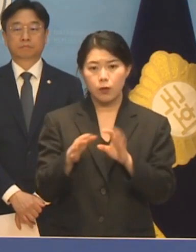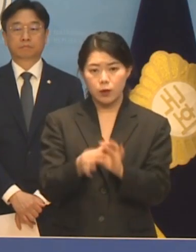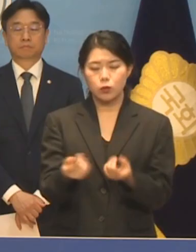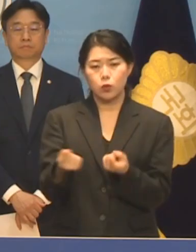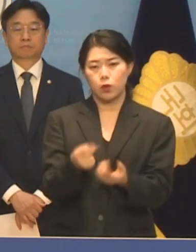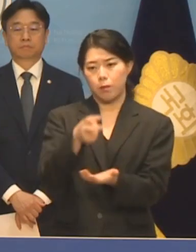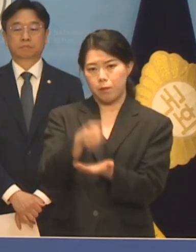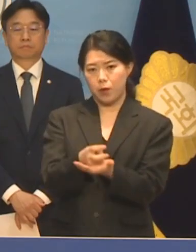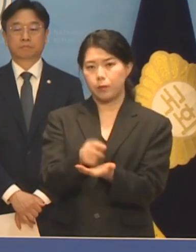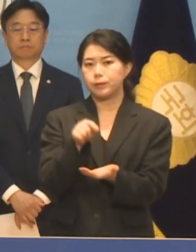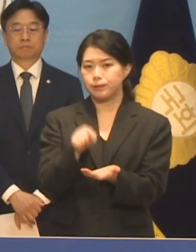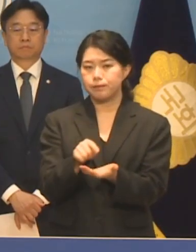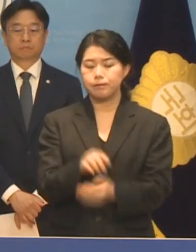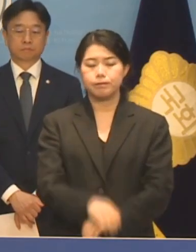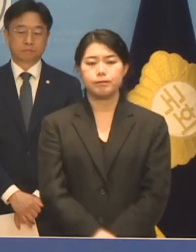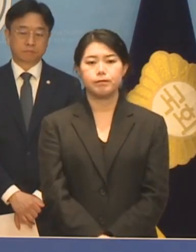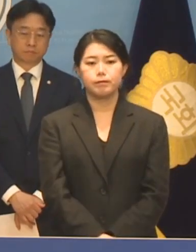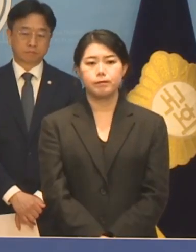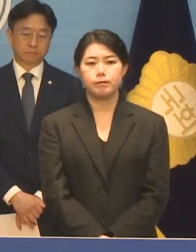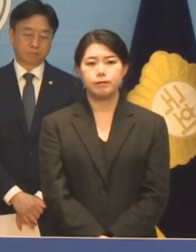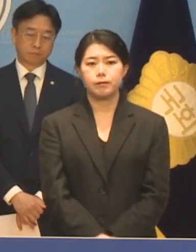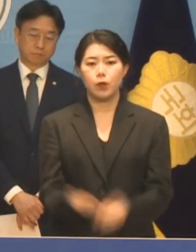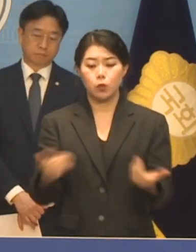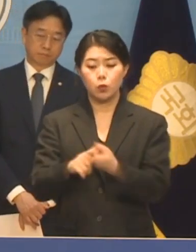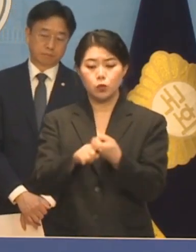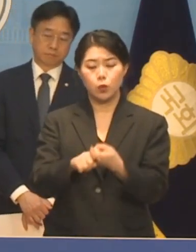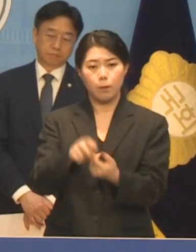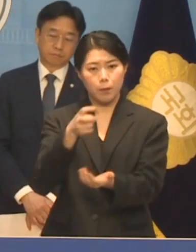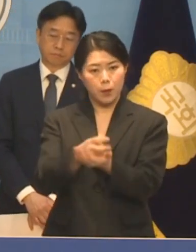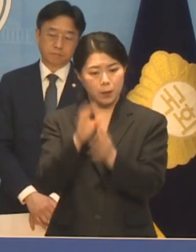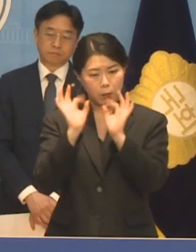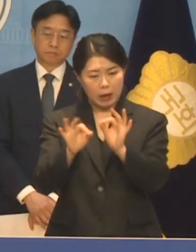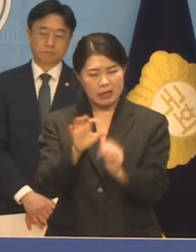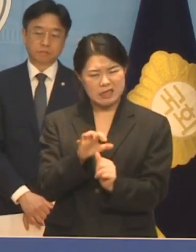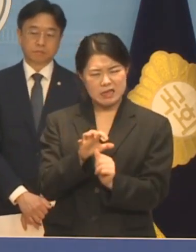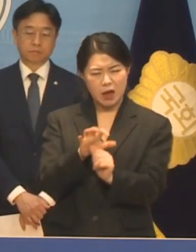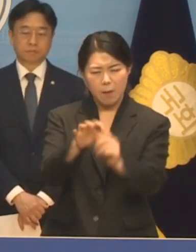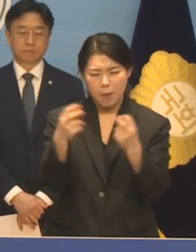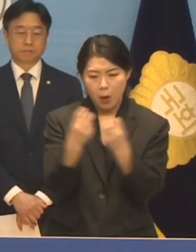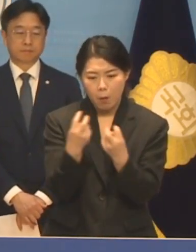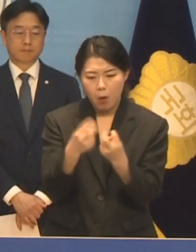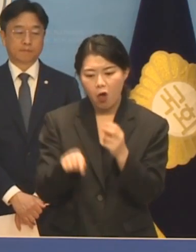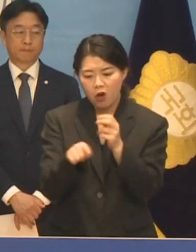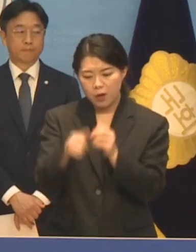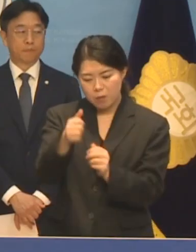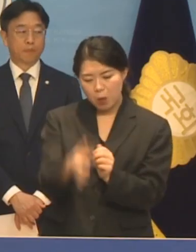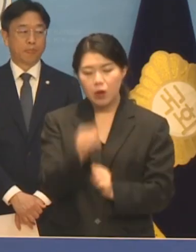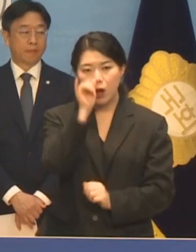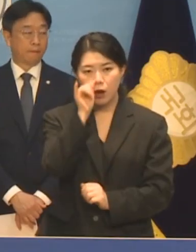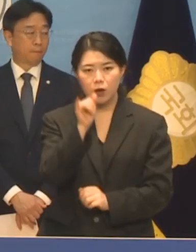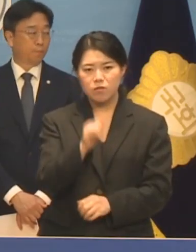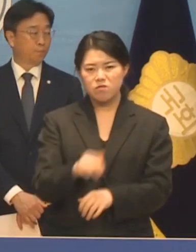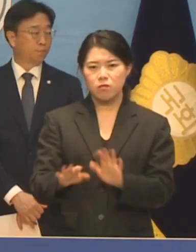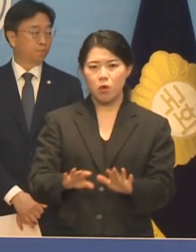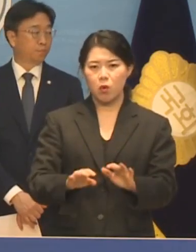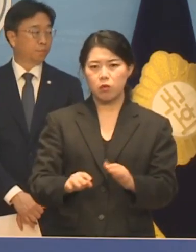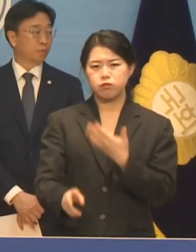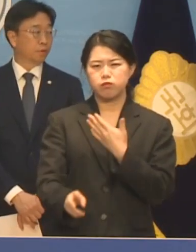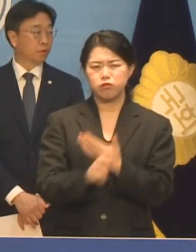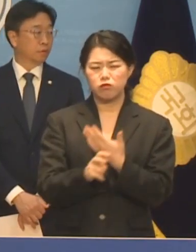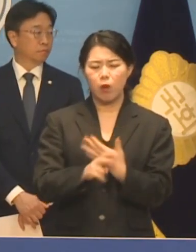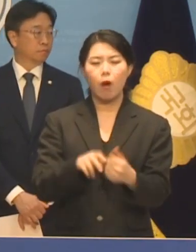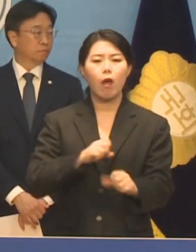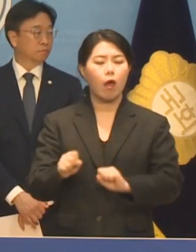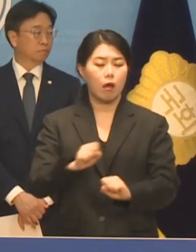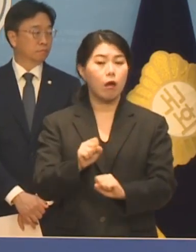조정법, 줄여서 노조법이라고 하는데요. 이 노조법에서는 노조를 탄압하는 방법이 나와 있습니다. 바로 부당노동 행위라는